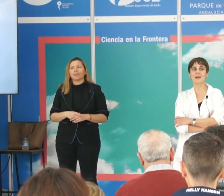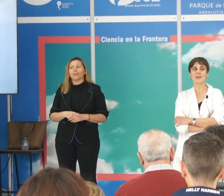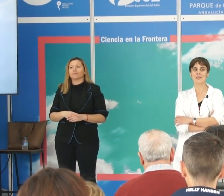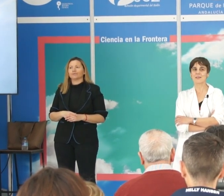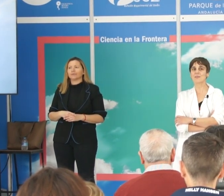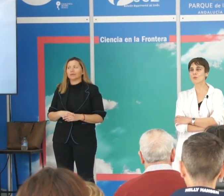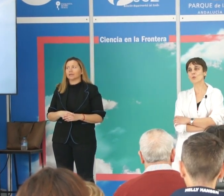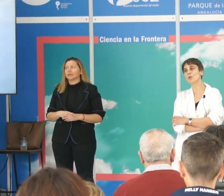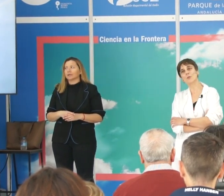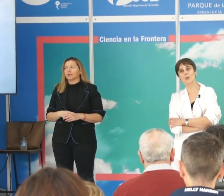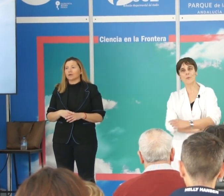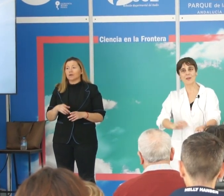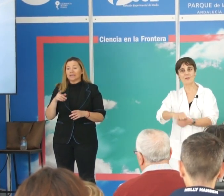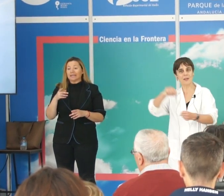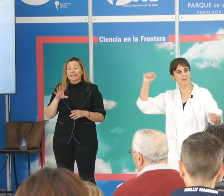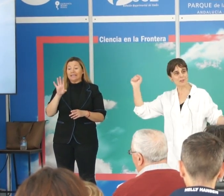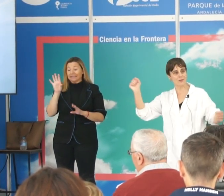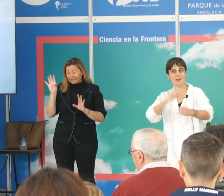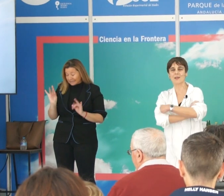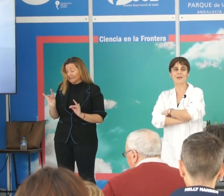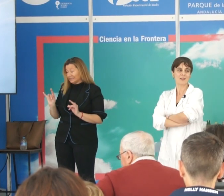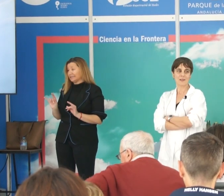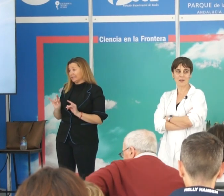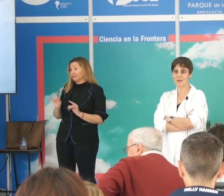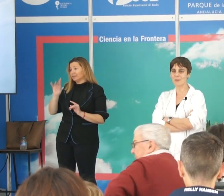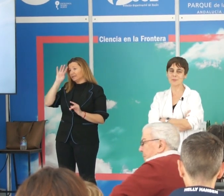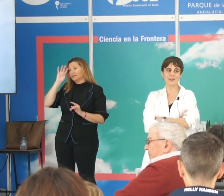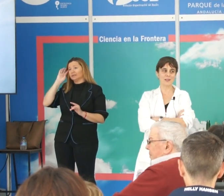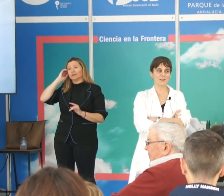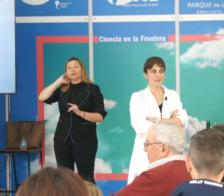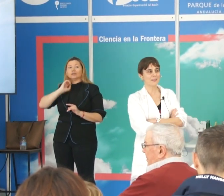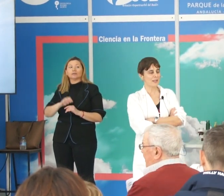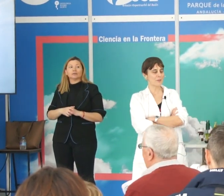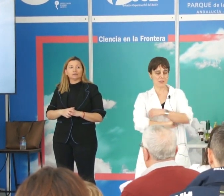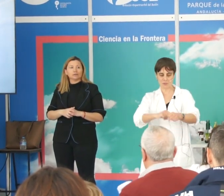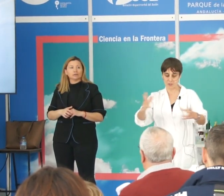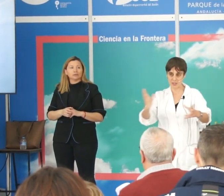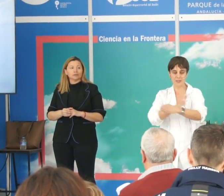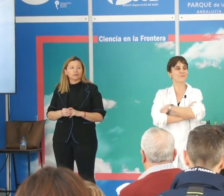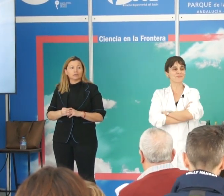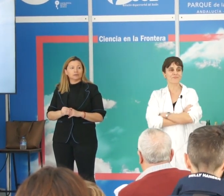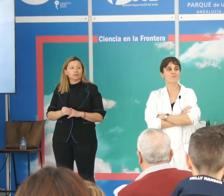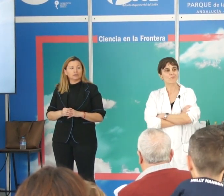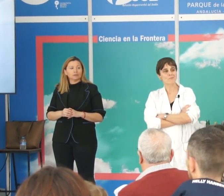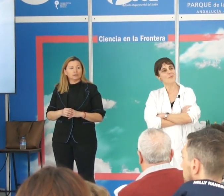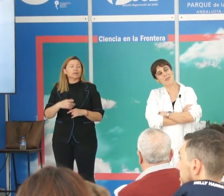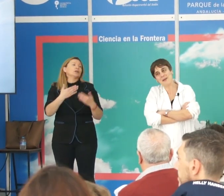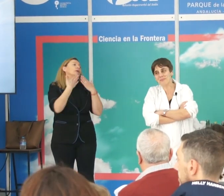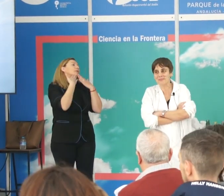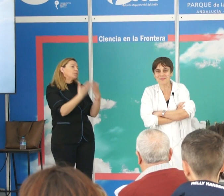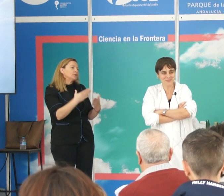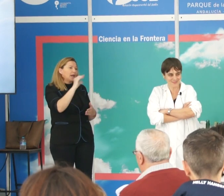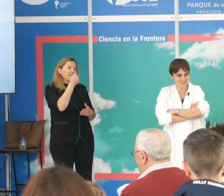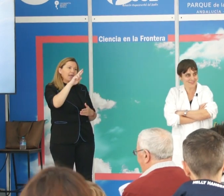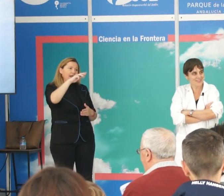de la. Justo cuando vino después de haber abierto la primera de esta, la primera suelta de gases. Uh-huh. Nada.